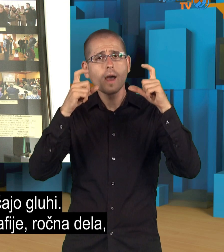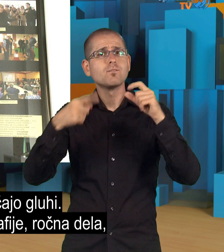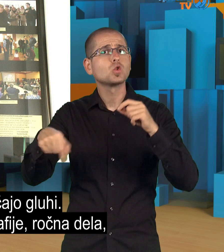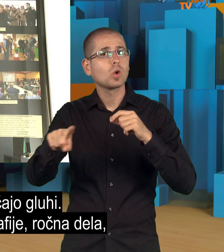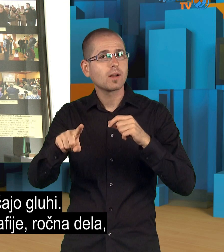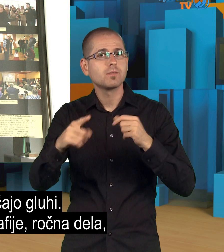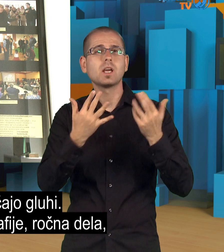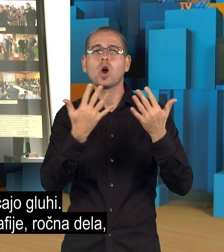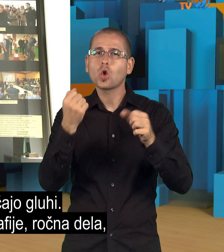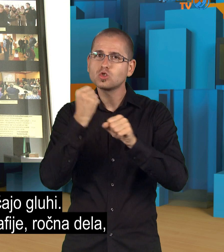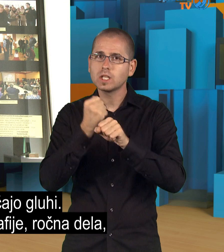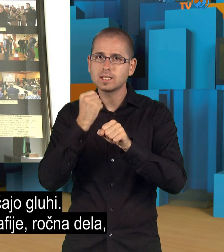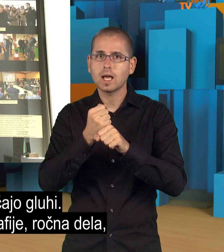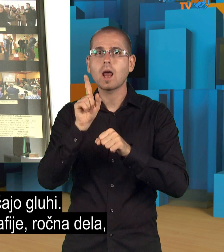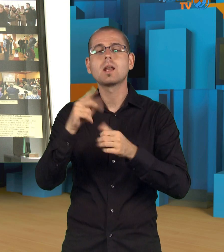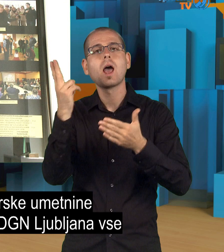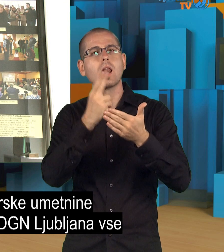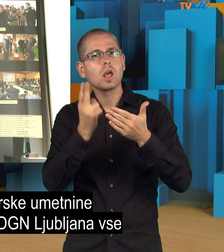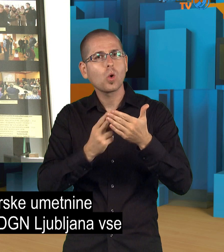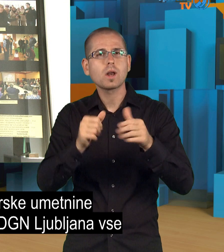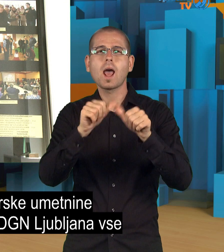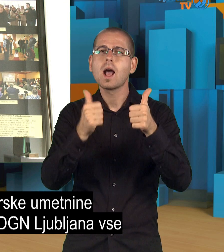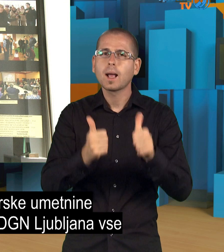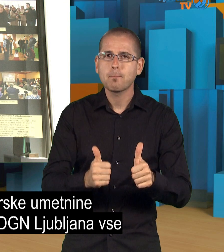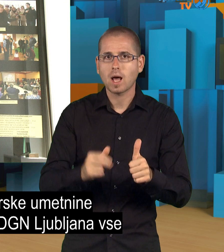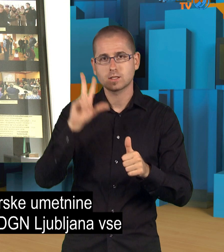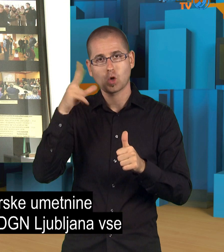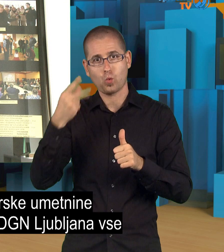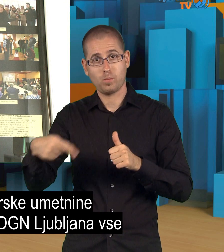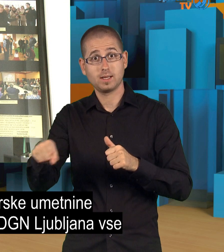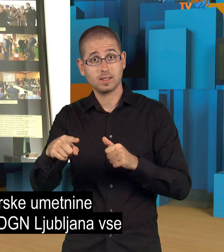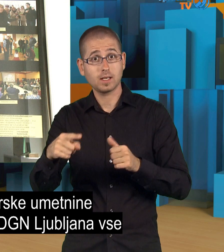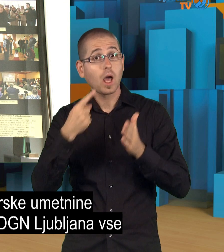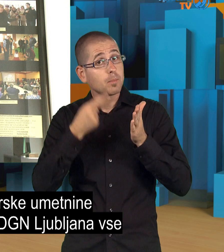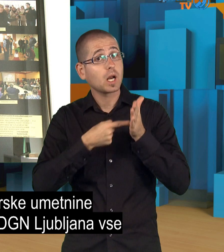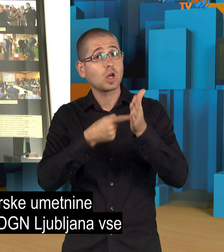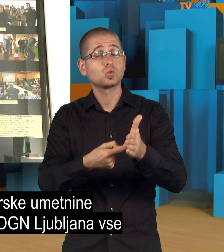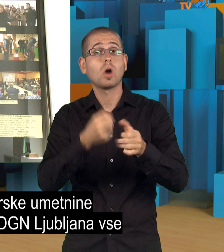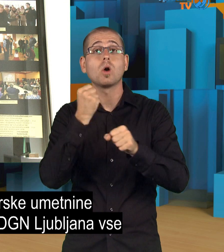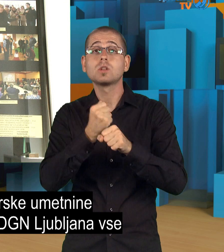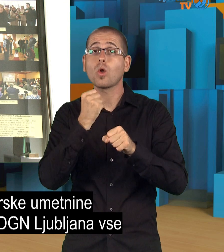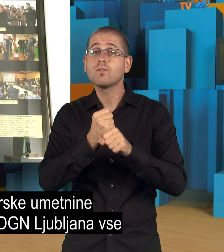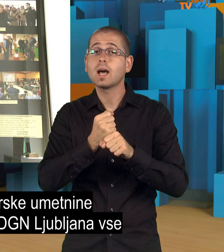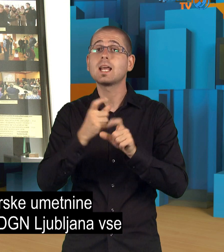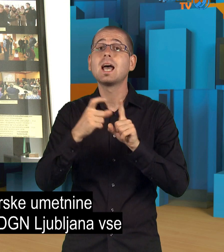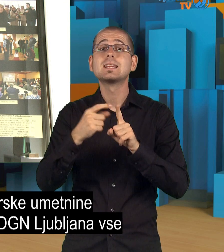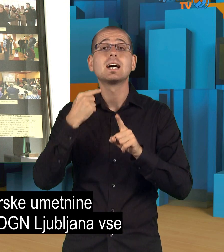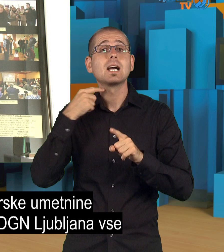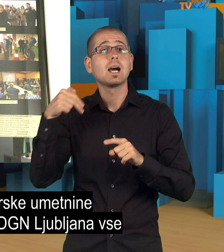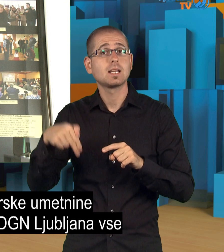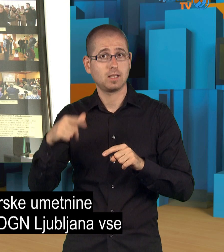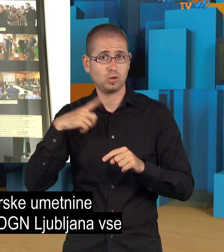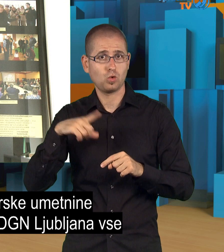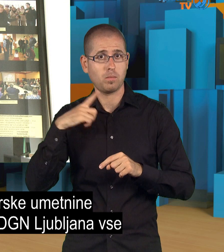Razstavljene fotografije, ročna dela ter likovne in kiparske umetnine prikazujejo delovanje DGN Ljubljana vse